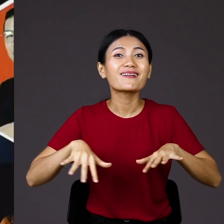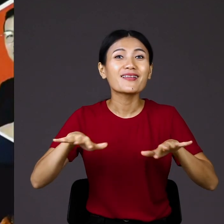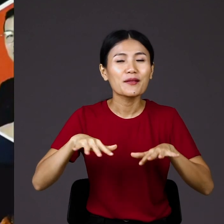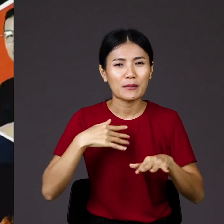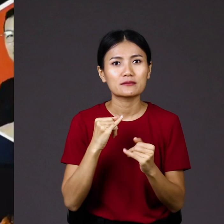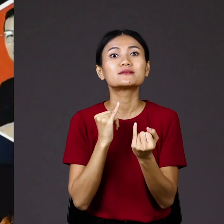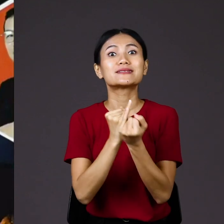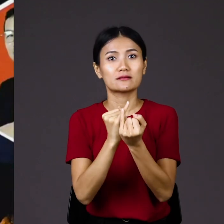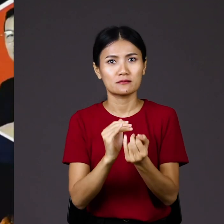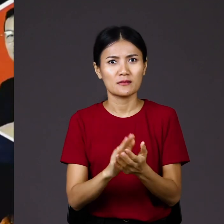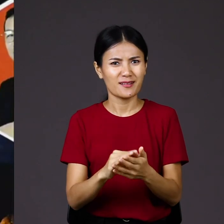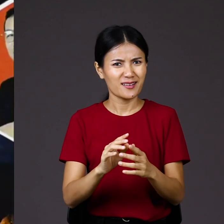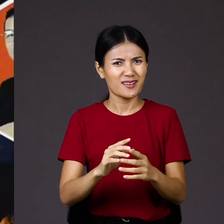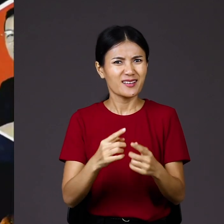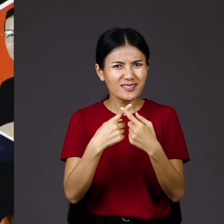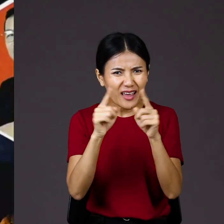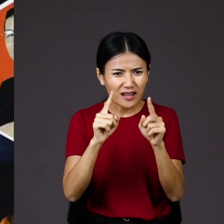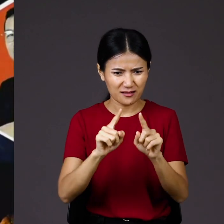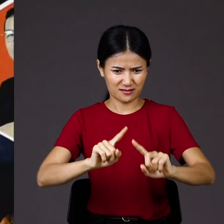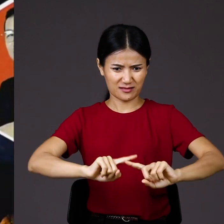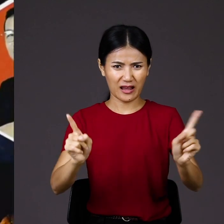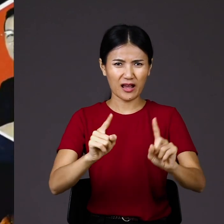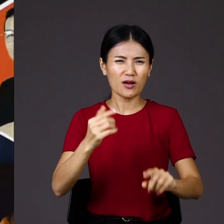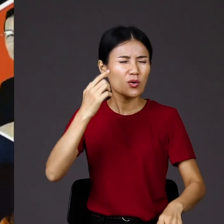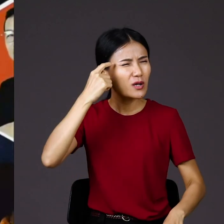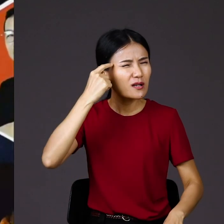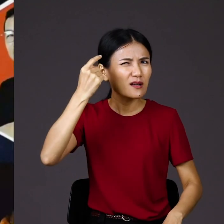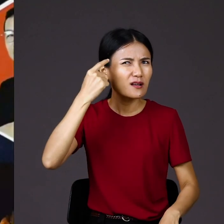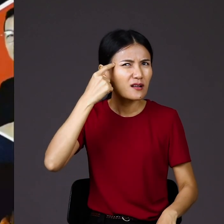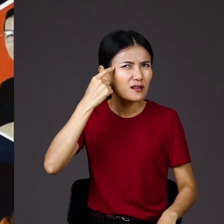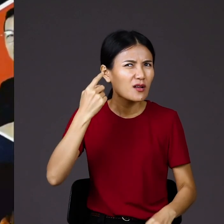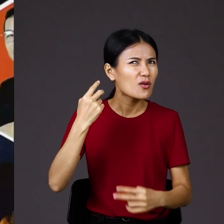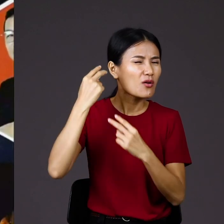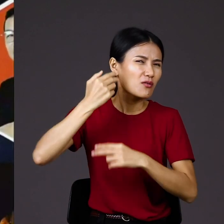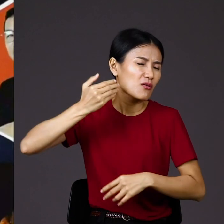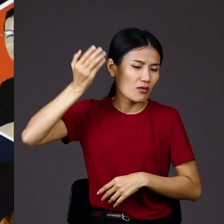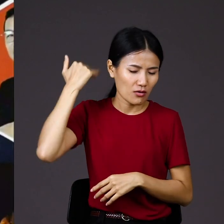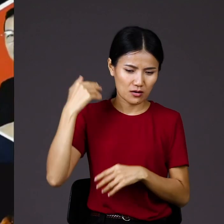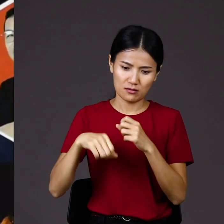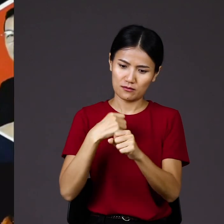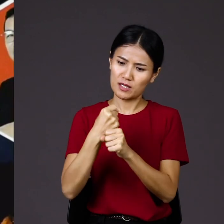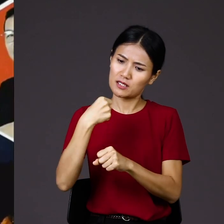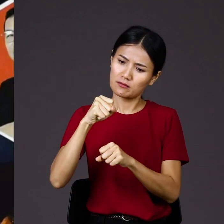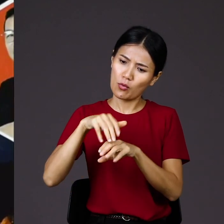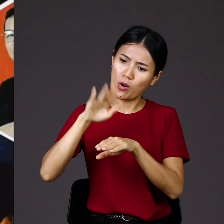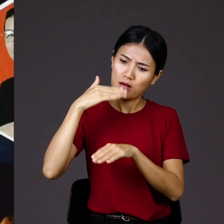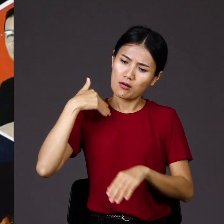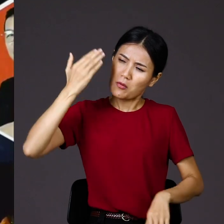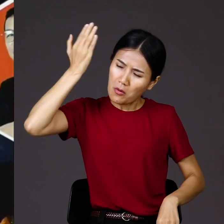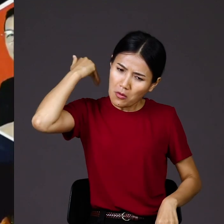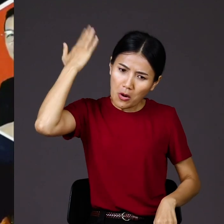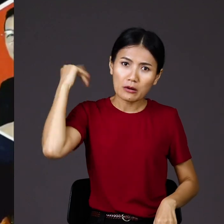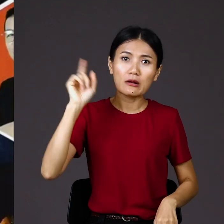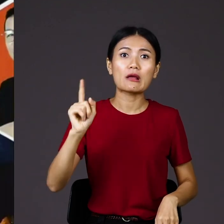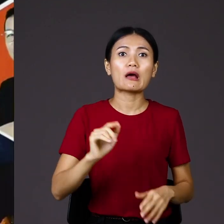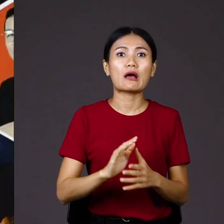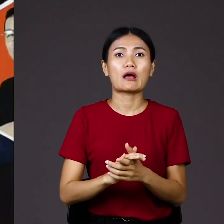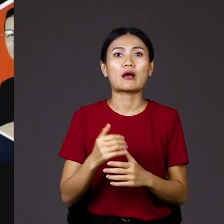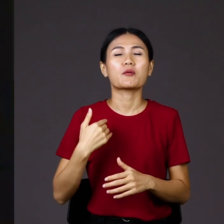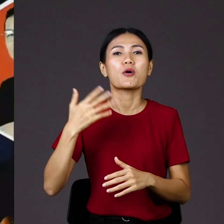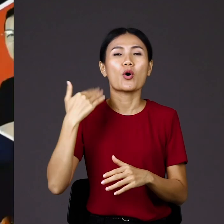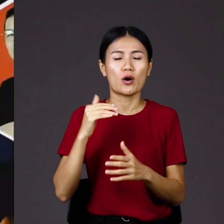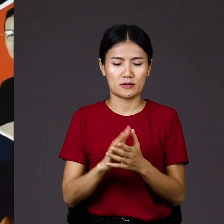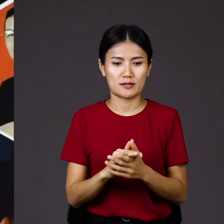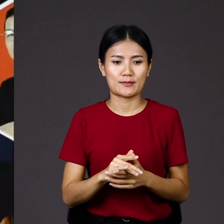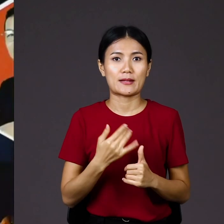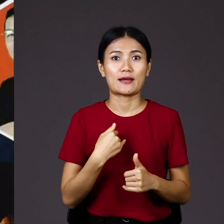องปกติครับผมอยากให้นึกถึงวันเก่าๆ10กว่าปีที่แล้วว่าเมื่อก่อนหลายท่านครับผู้สมัครเรา